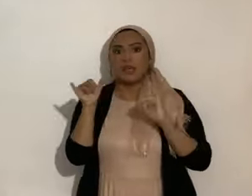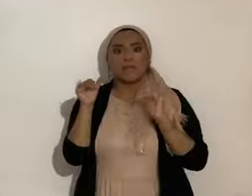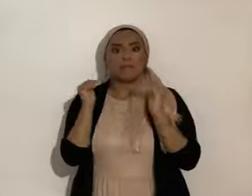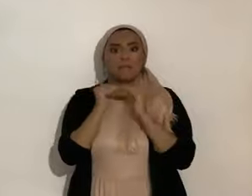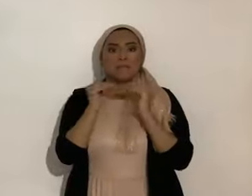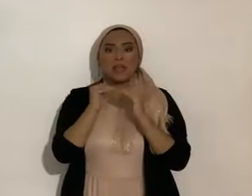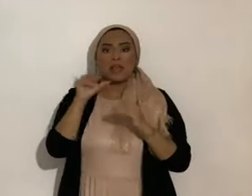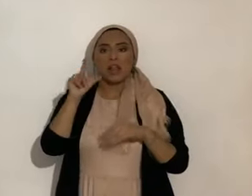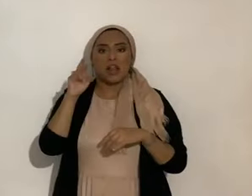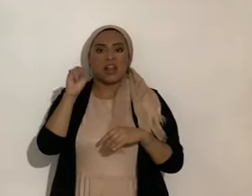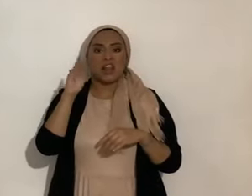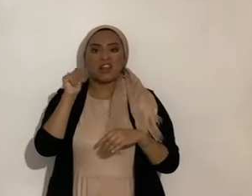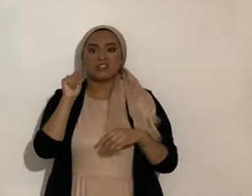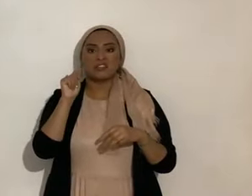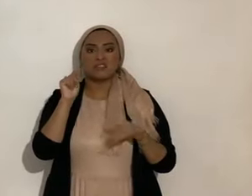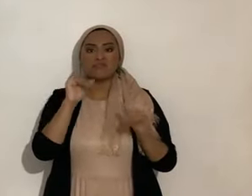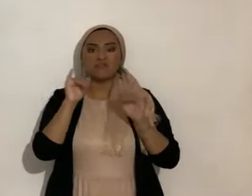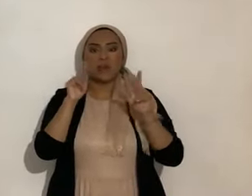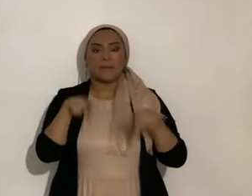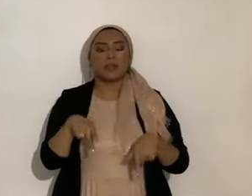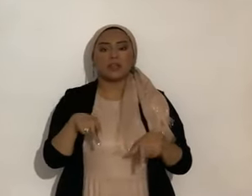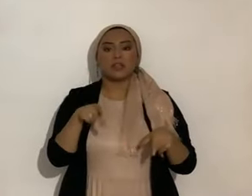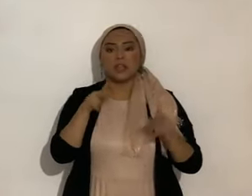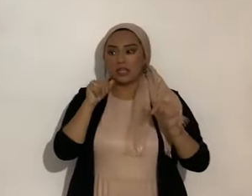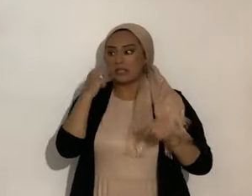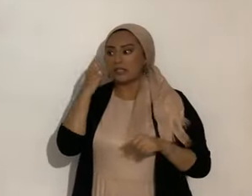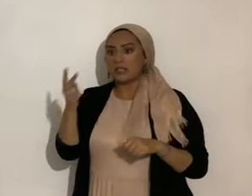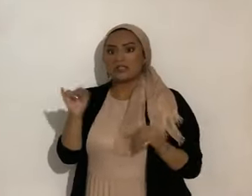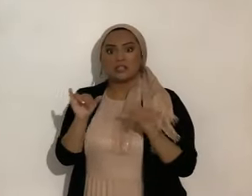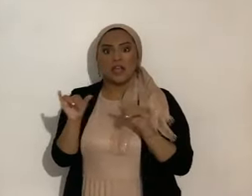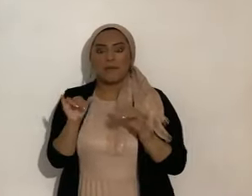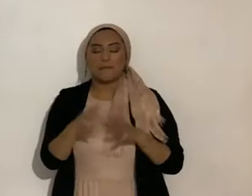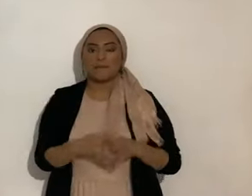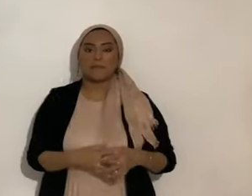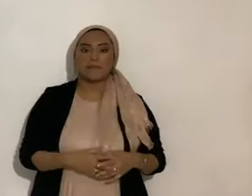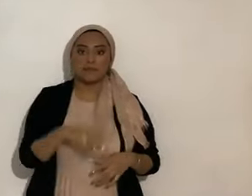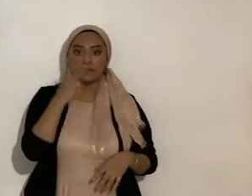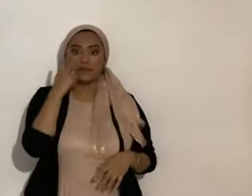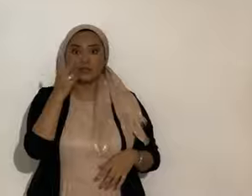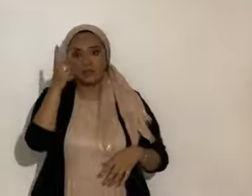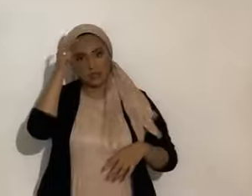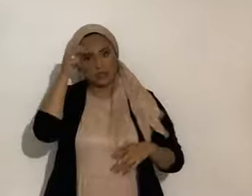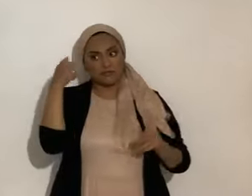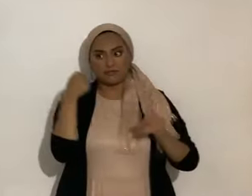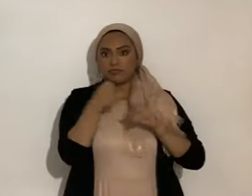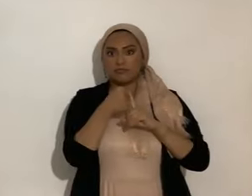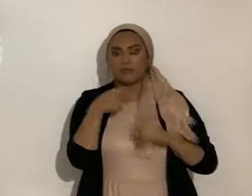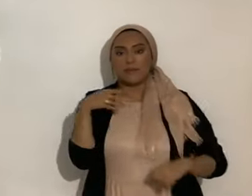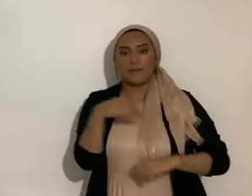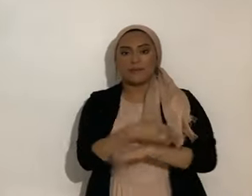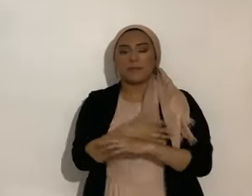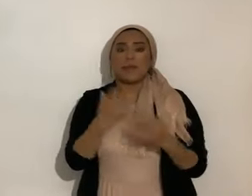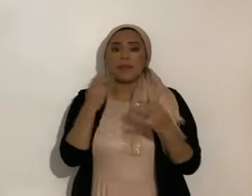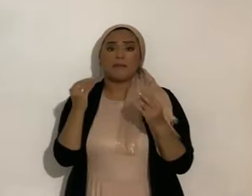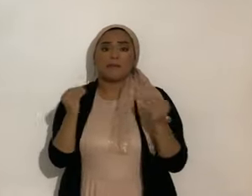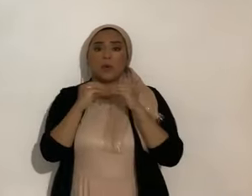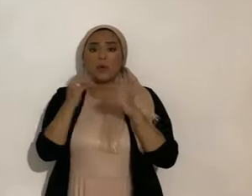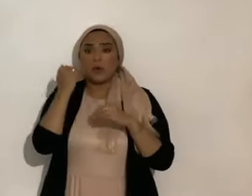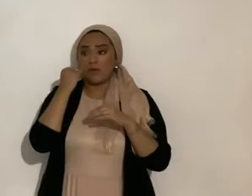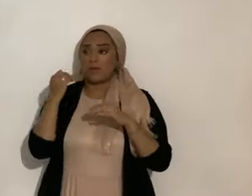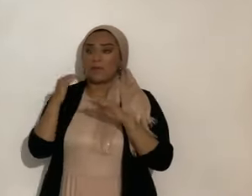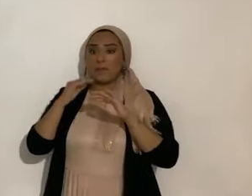lujuriosos que una persona que ve. ¿Cómo es eso? A ver, se dan cuenta, es el enemigo ataca tremendamente, y más si se le